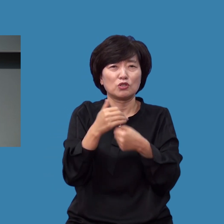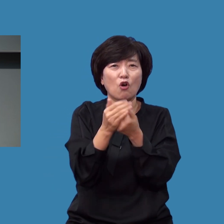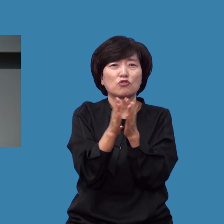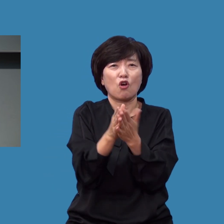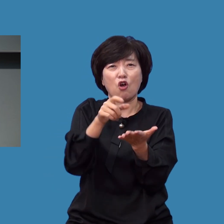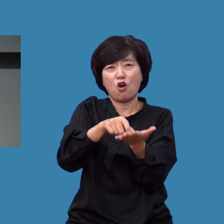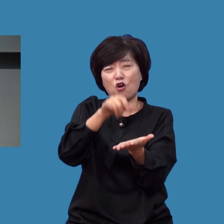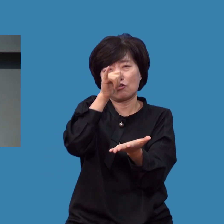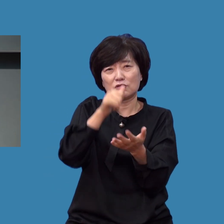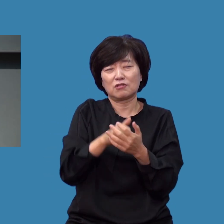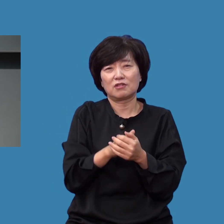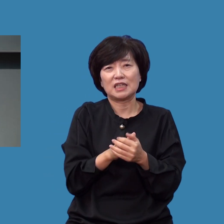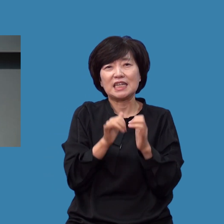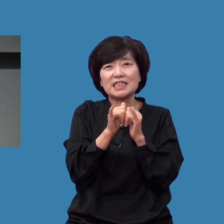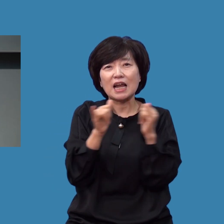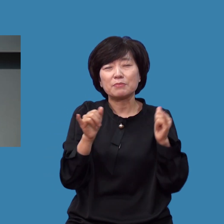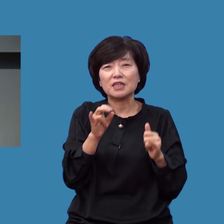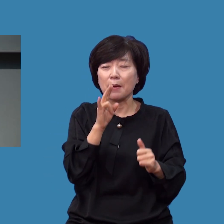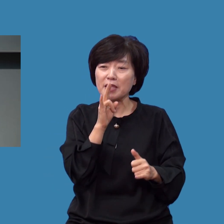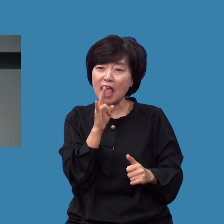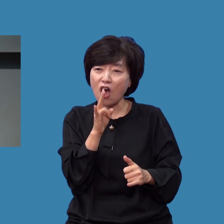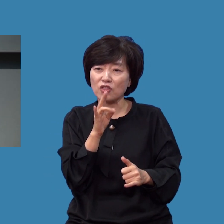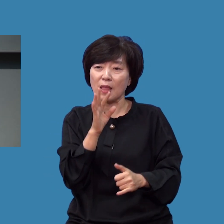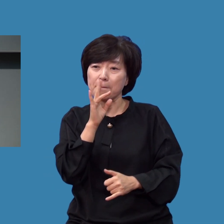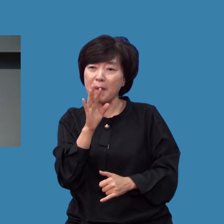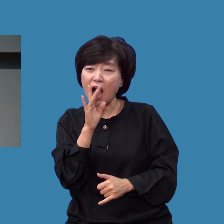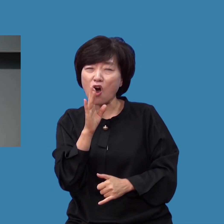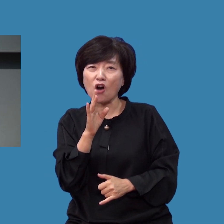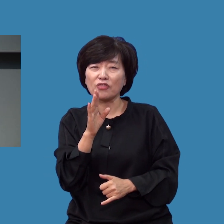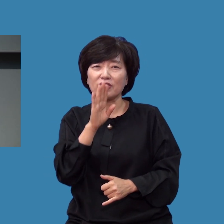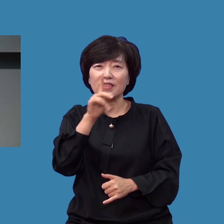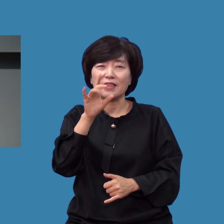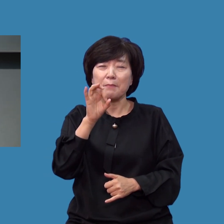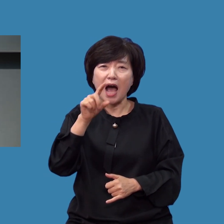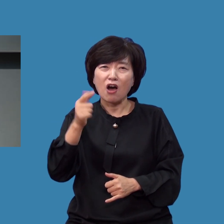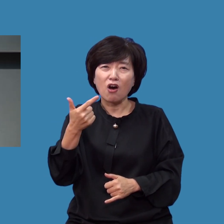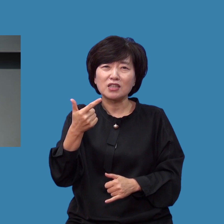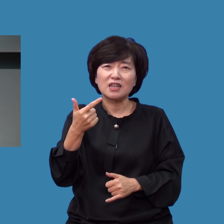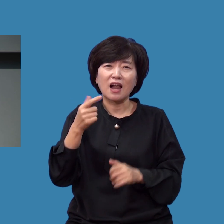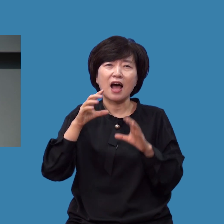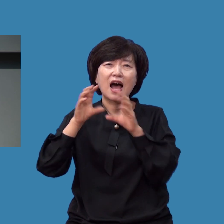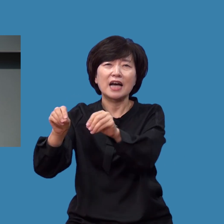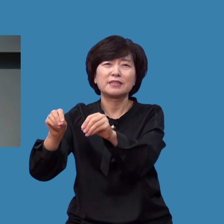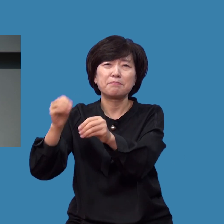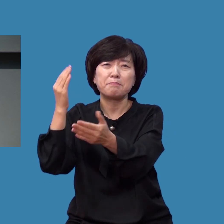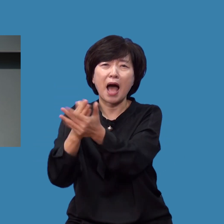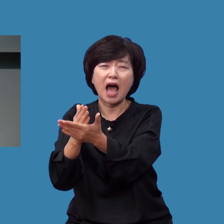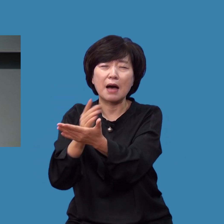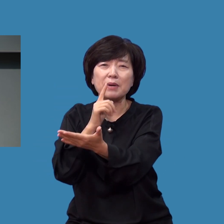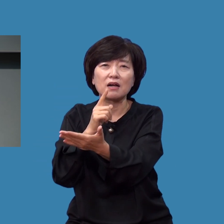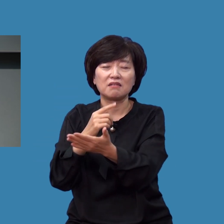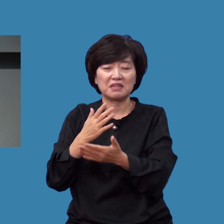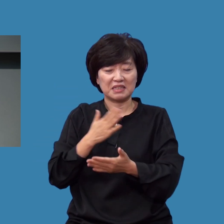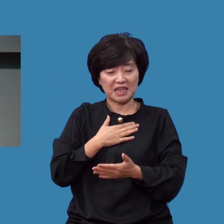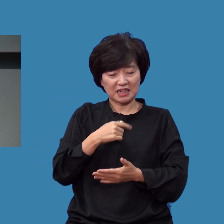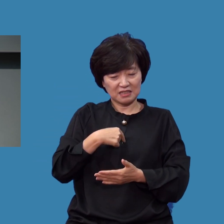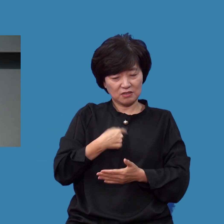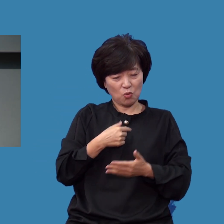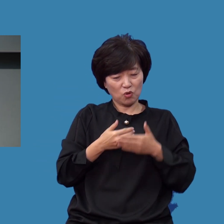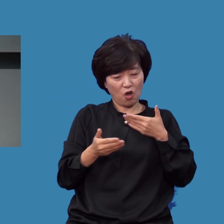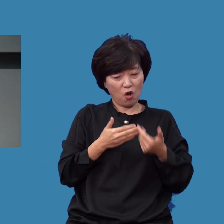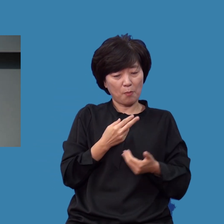예언을 금하려고 할까요? 저는 큰 이유 중에 하나는 자기가 경험해보지 못했기 때문일 거라고 믿습니다.